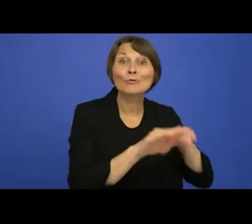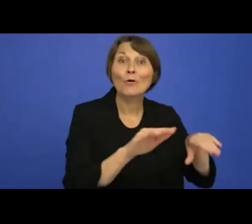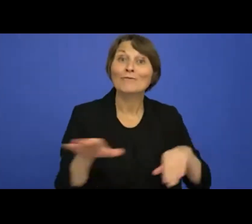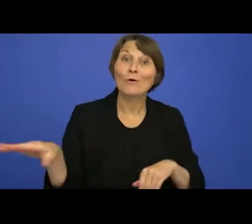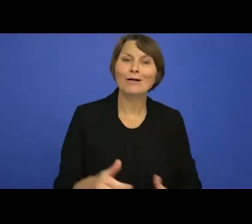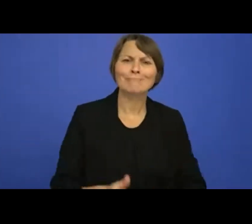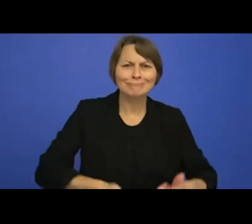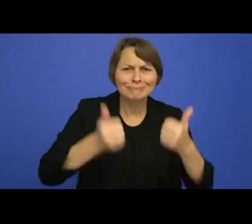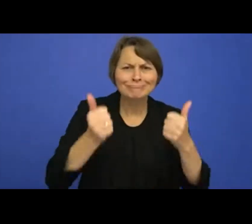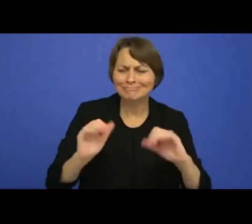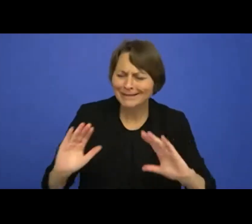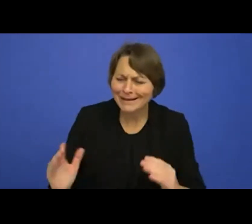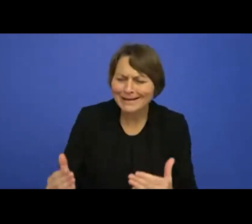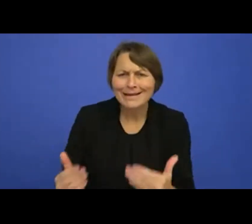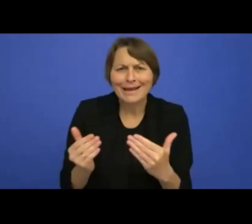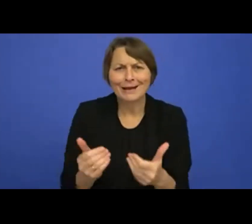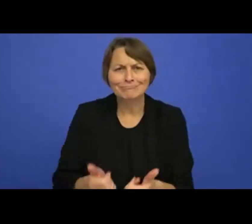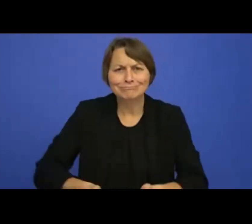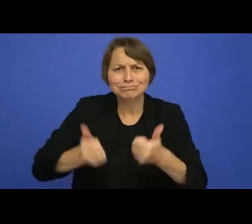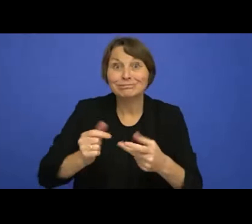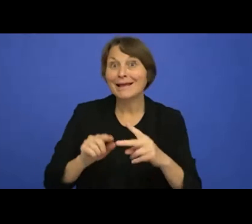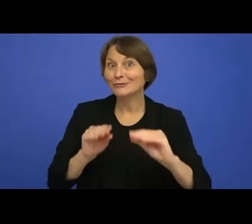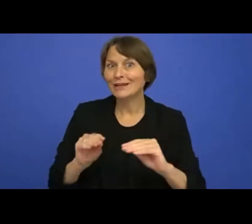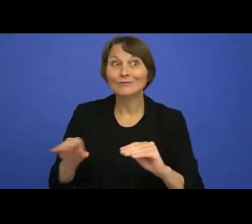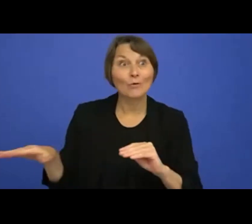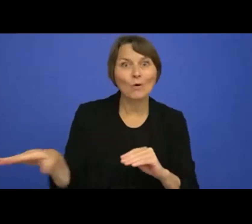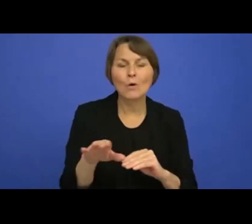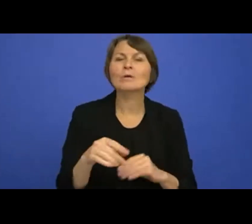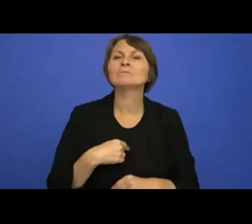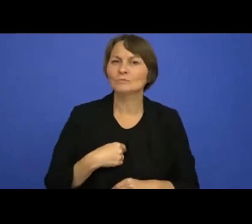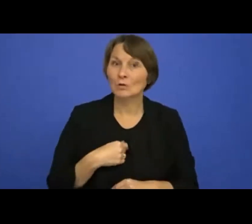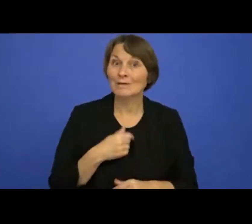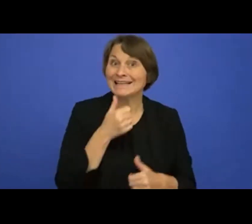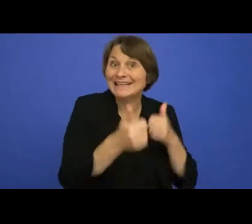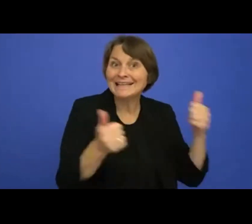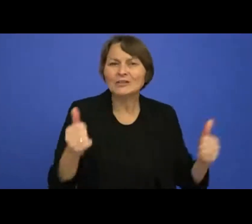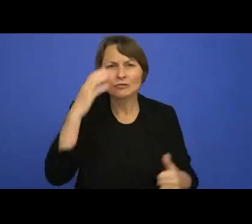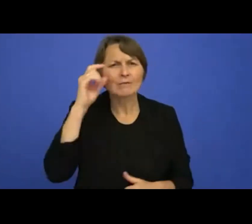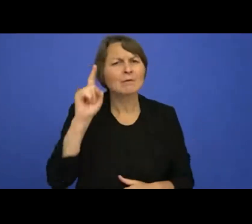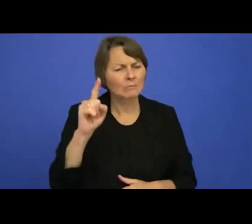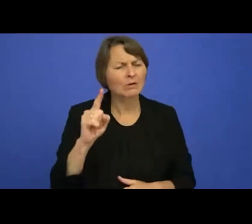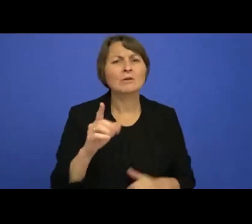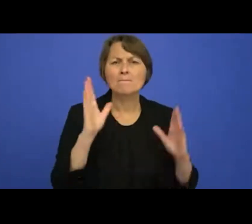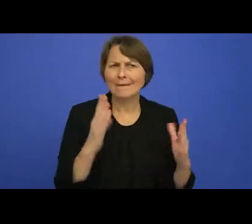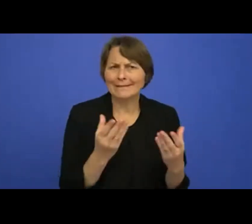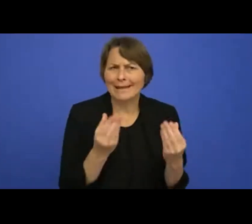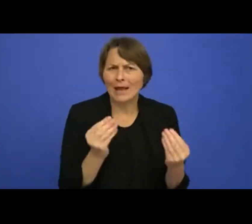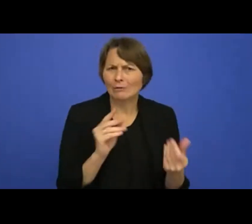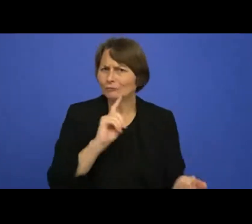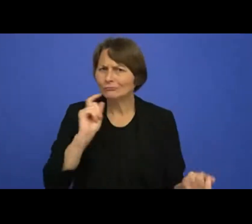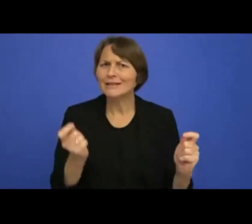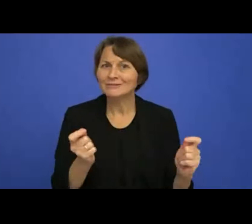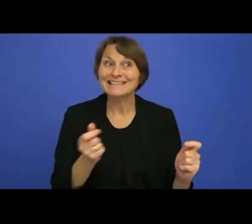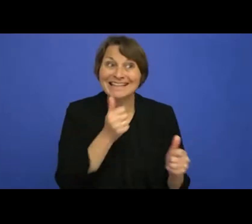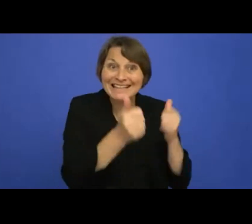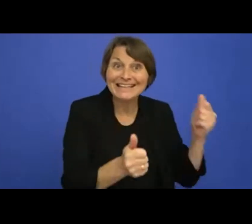Outre cet appel à la mise en place d'un plan d'action du PPE, il y a cette nécessité qui